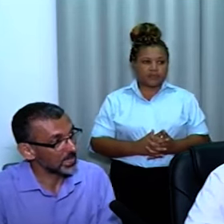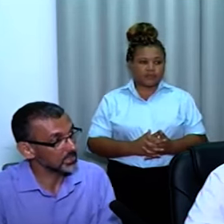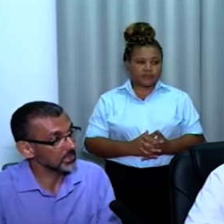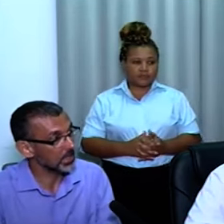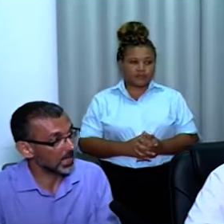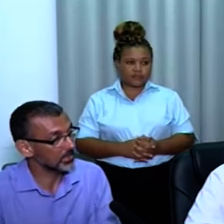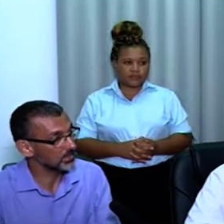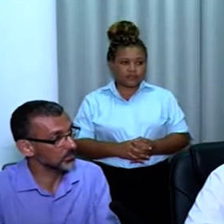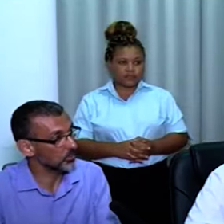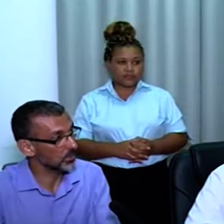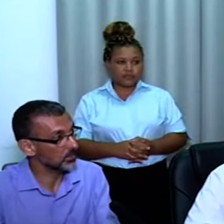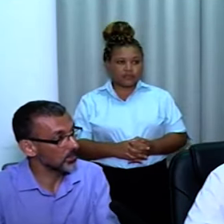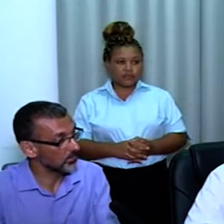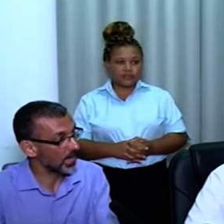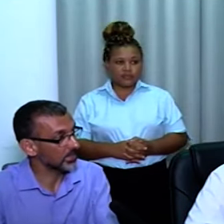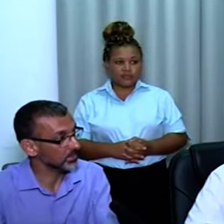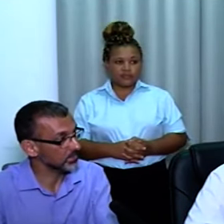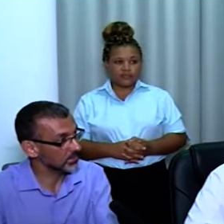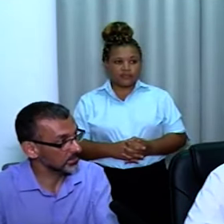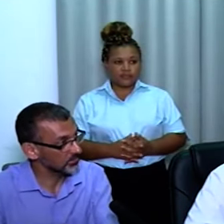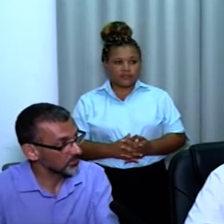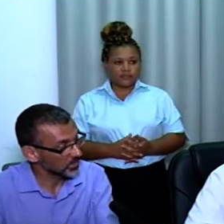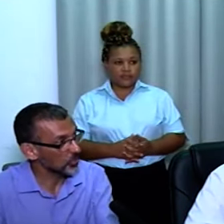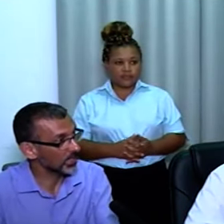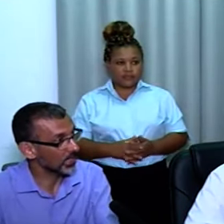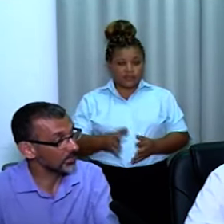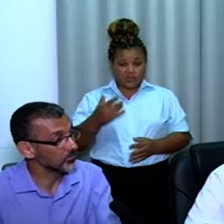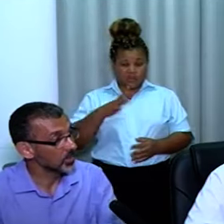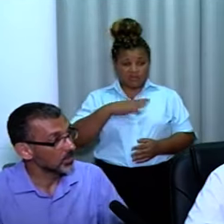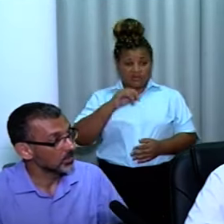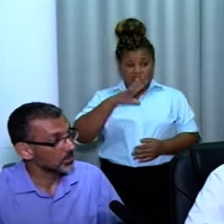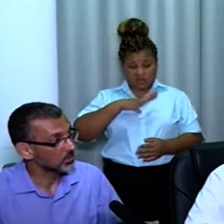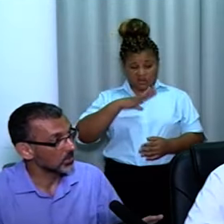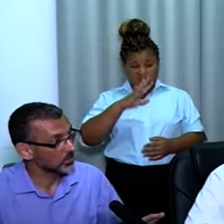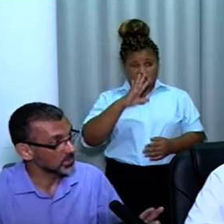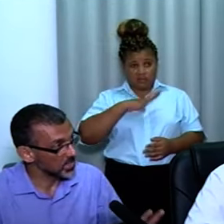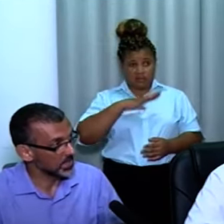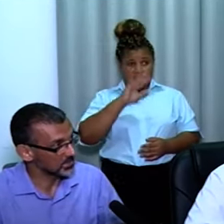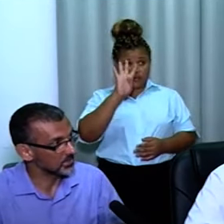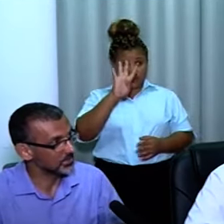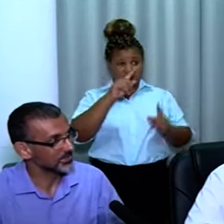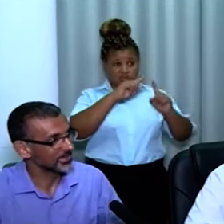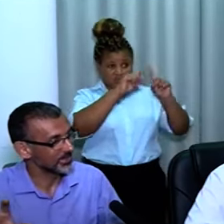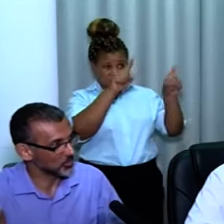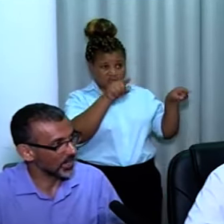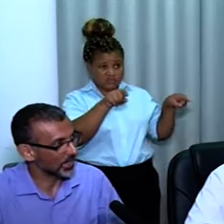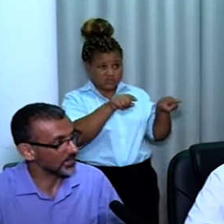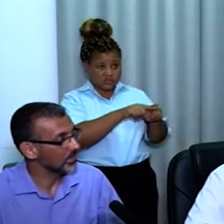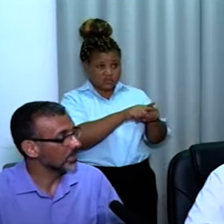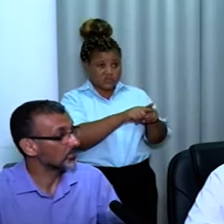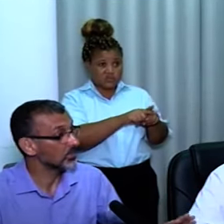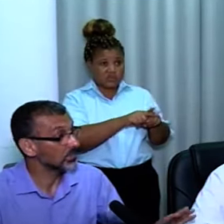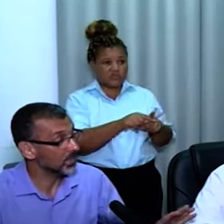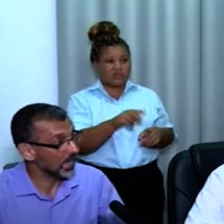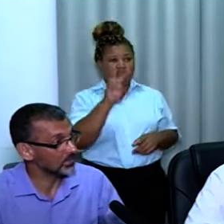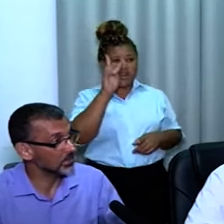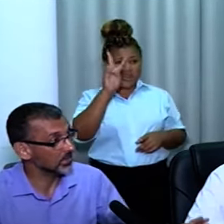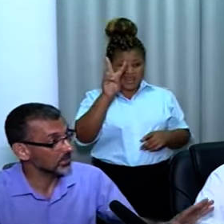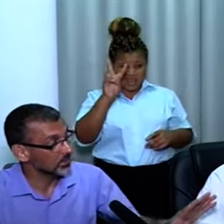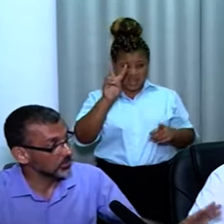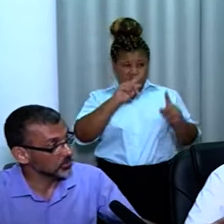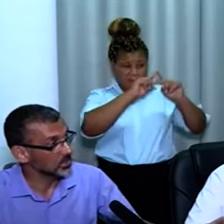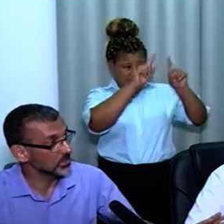4 machines là en ce moment, PAC en Soyal, on dit 2 machines en Soyal. Après, nous avons